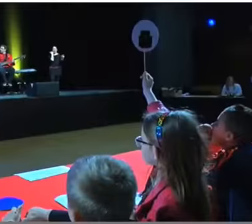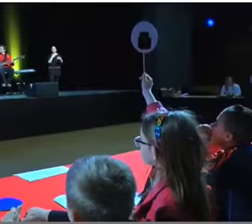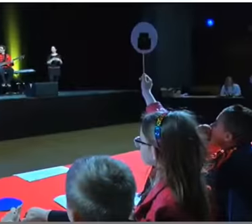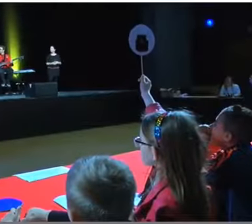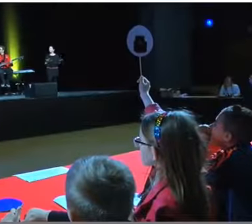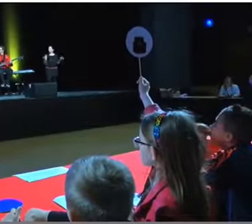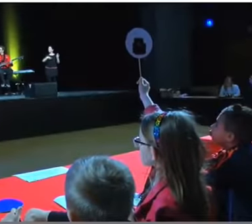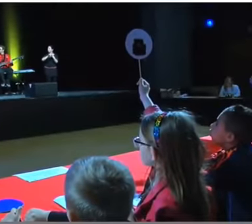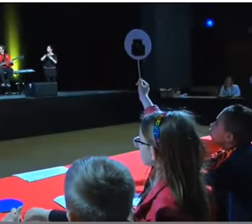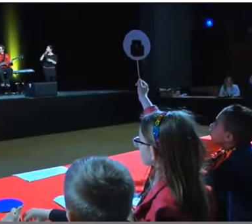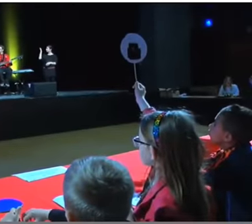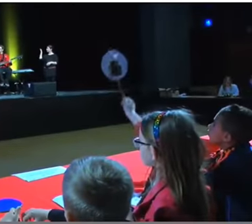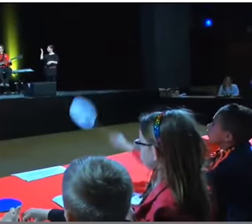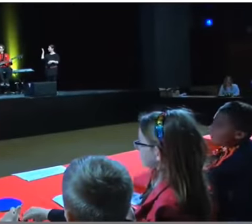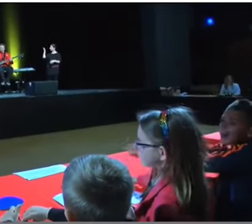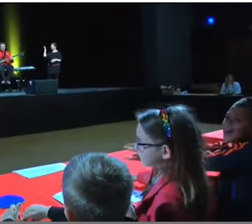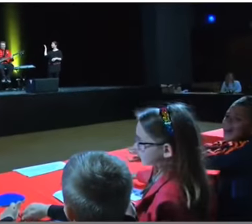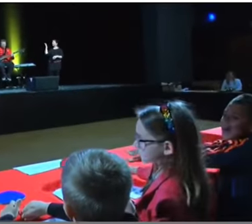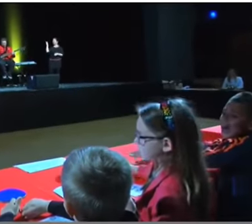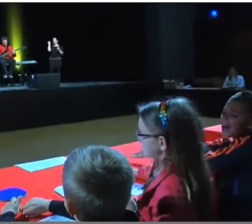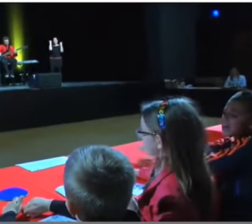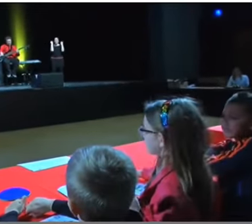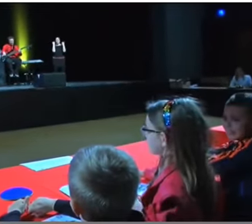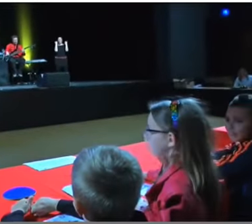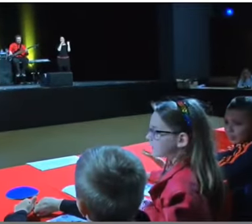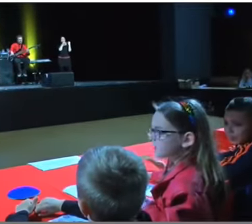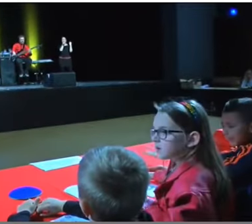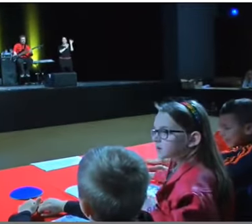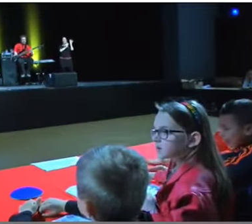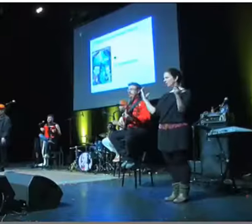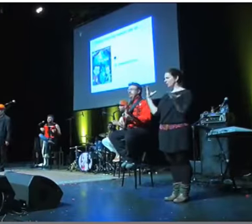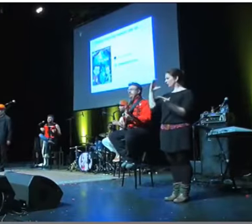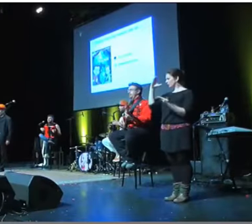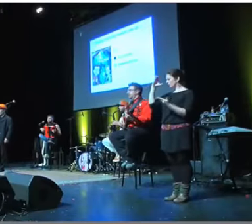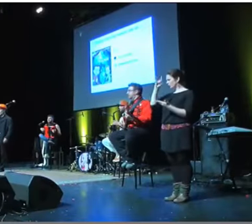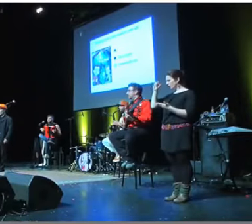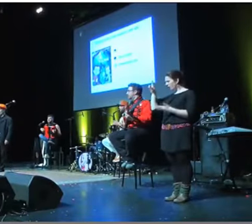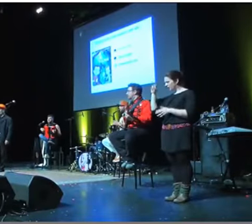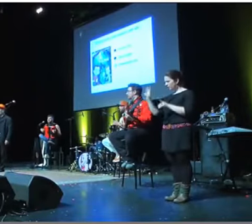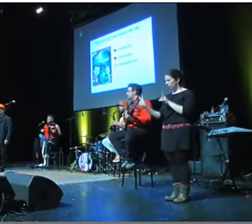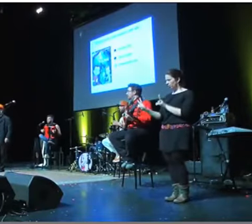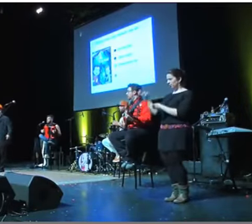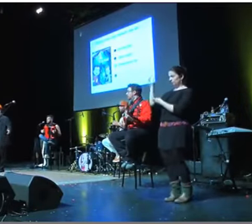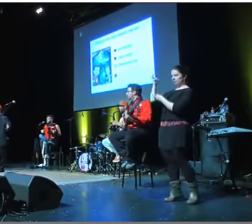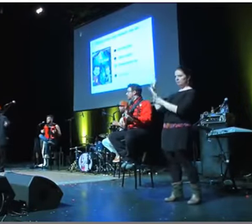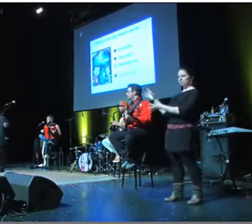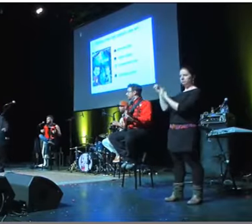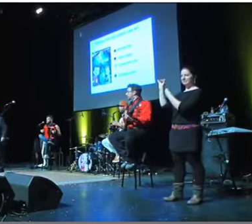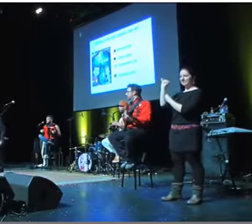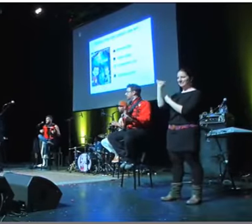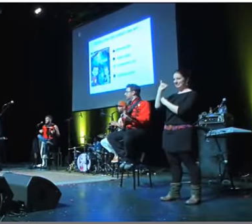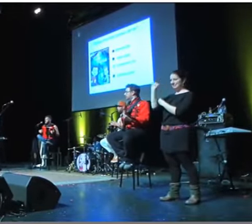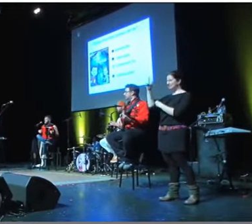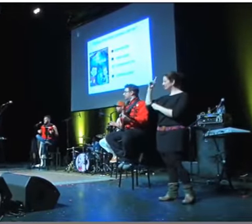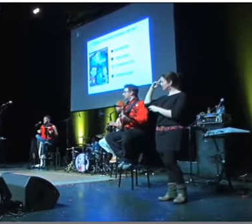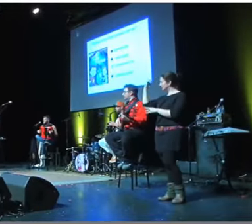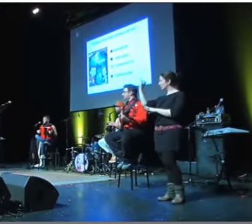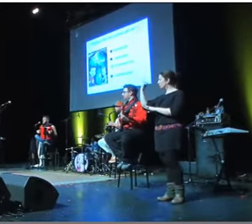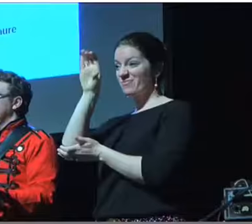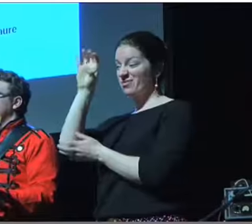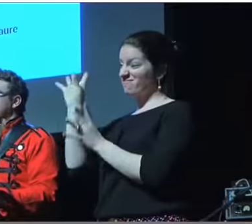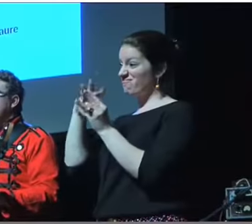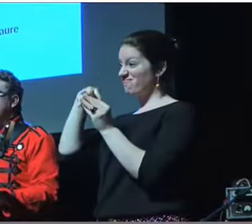mois de février avec Pascal Parisot, La Vie de Château, et donc Rachel nous a traduit le spectacle en direct et on a eu l'occasion